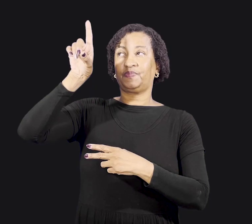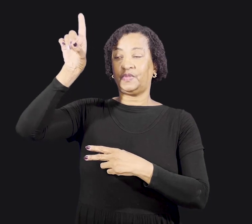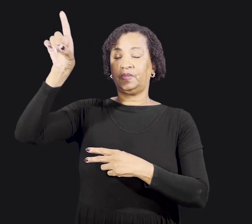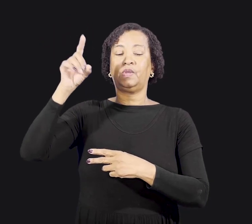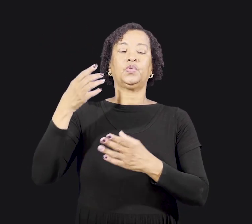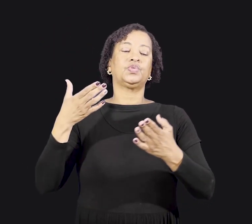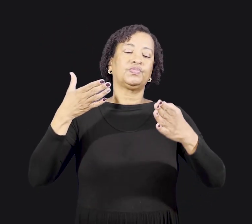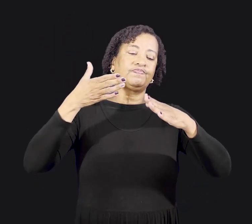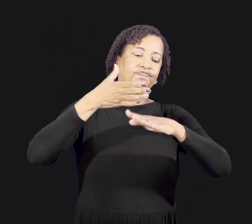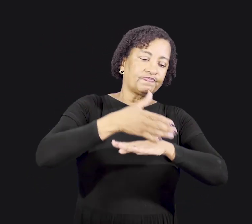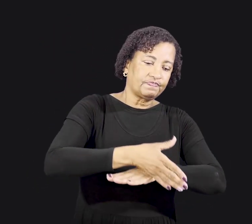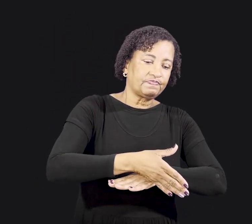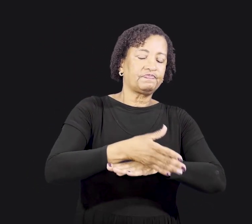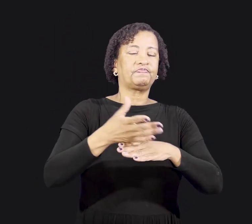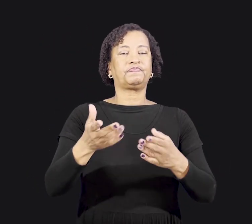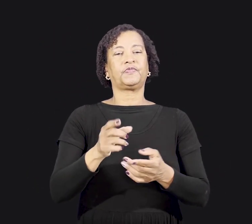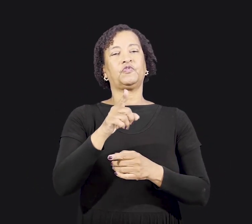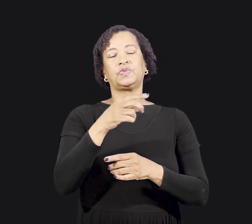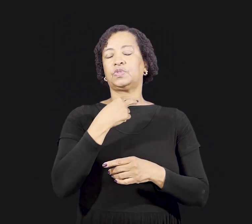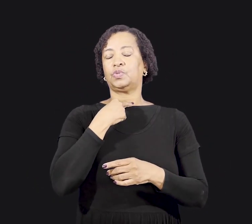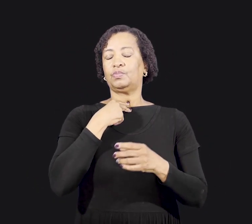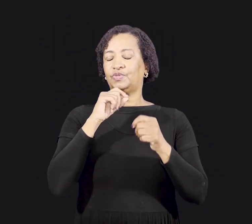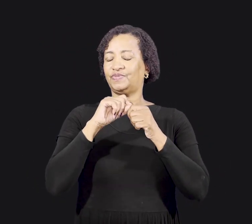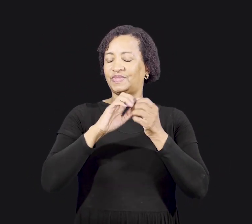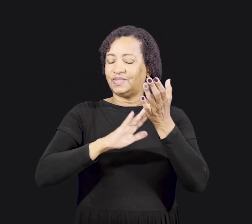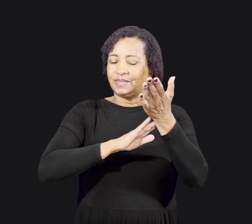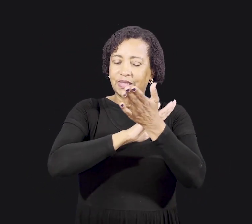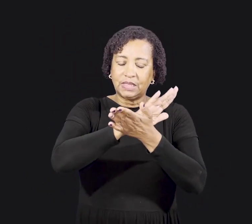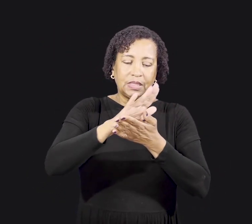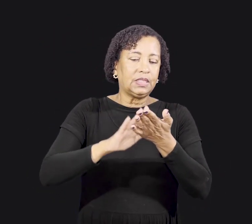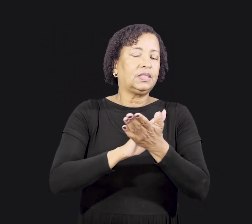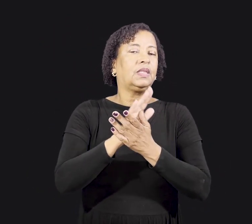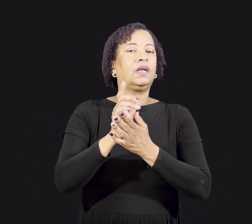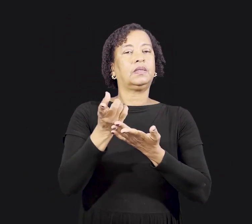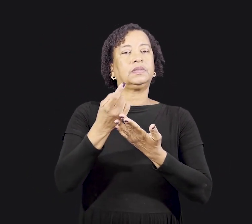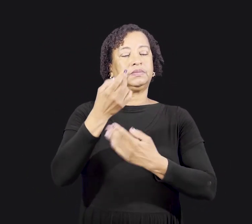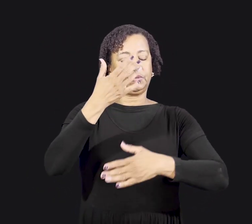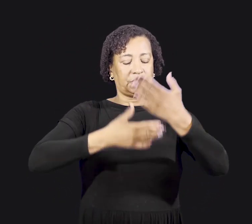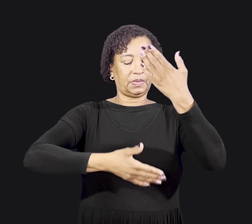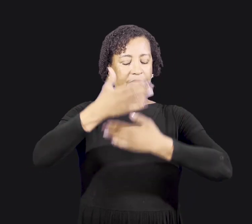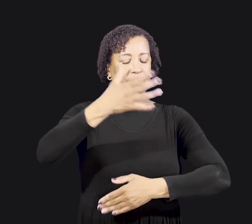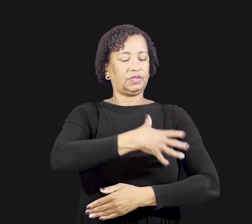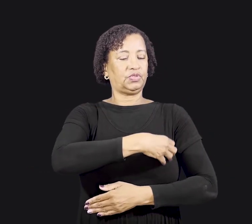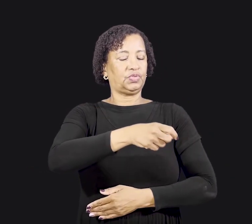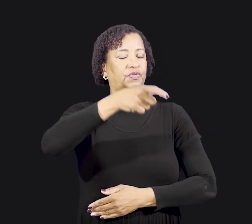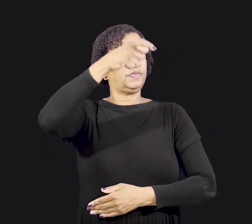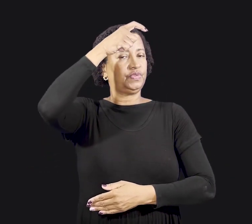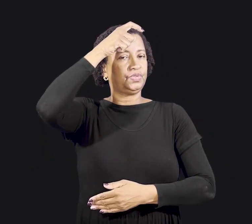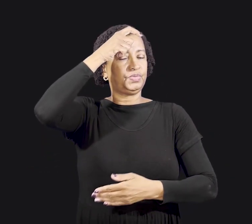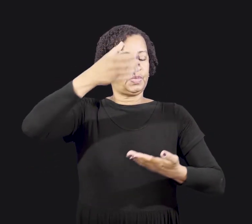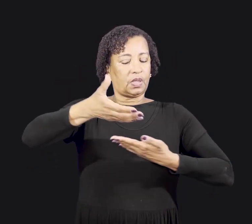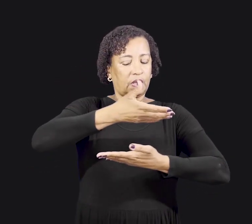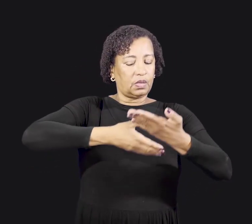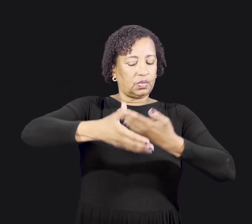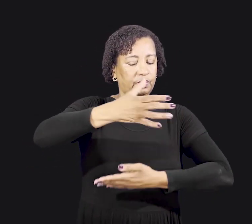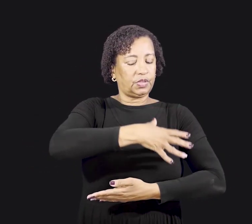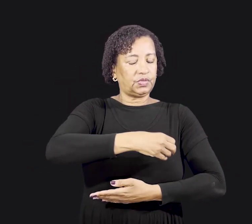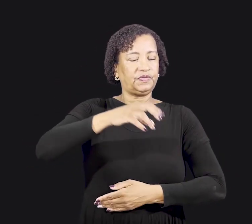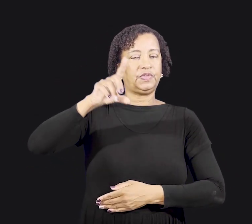Deus intervenha. Você não pode fazer nada em relação à presença dos filhos do diabo no meio dos filhos de Deus. Você não consegue